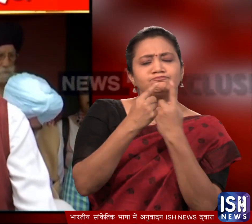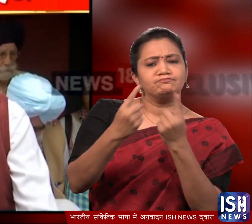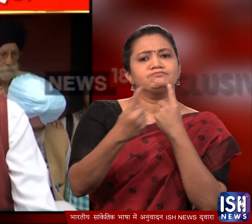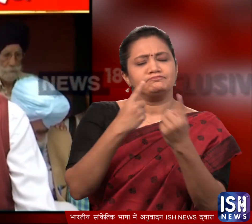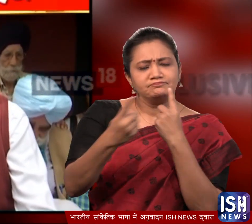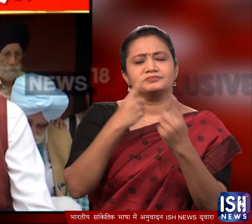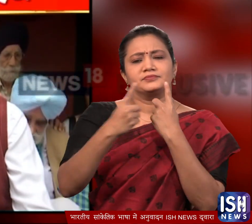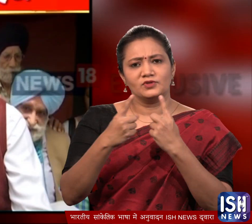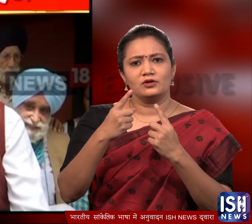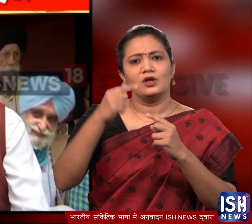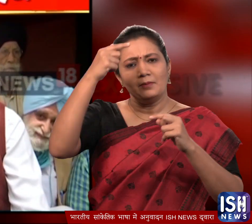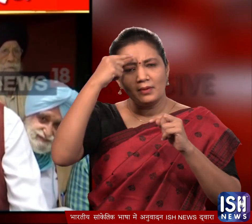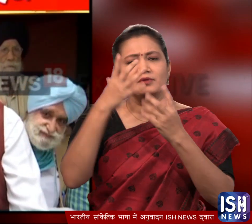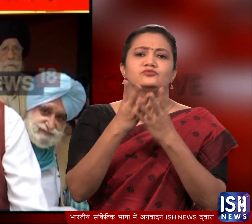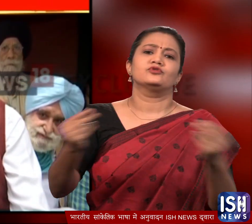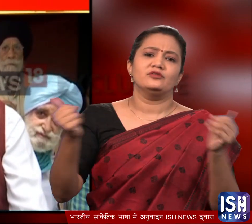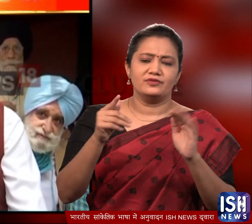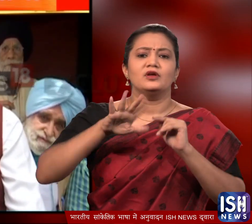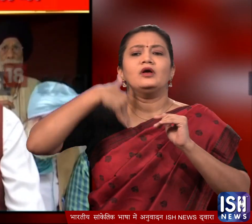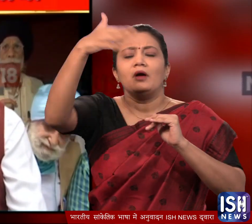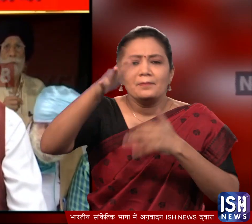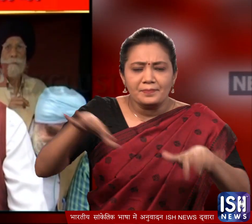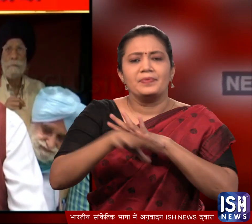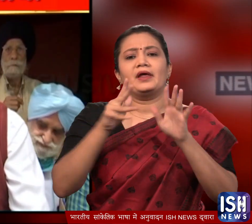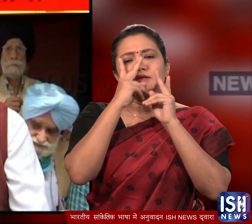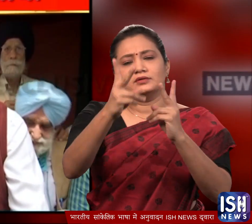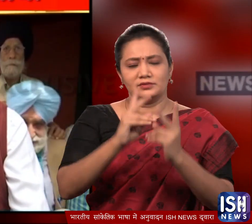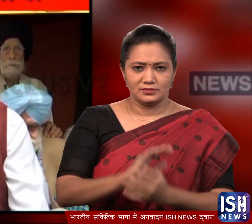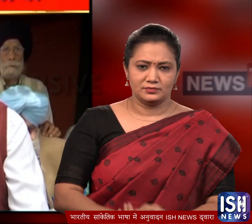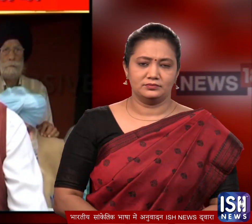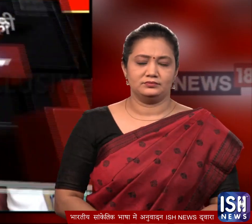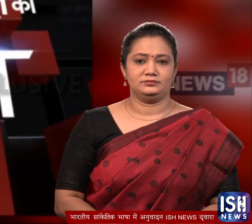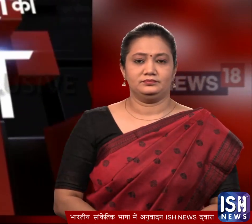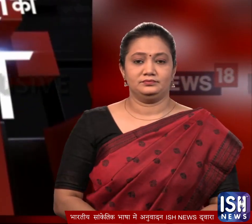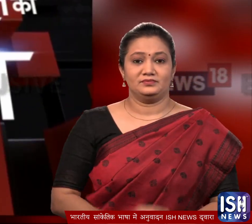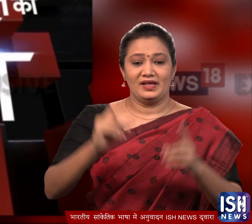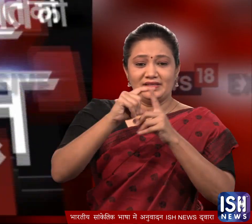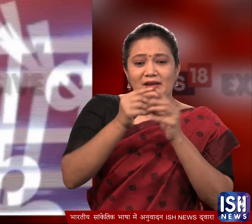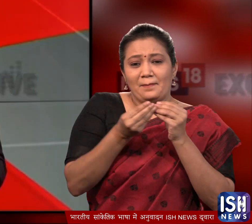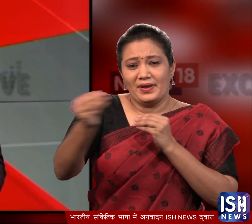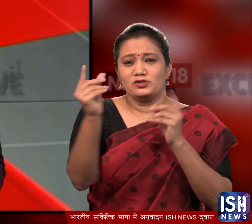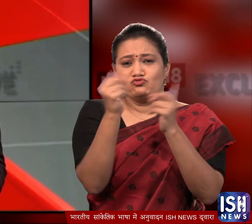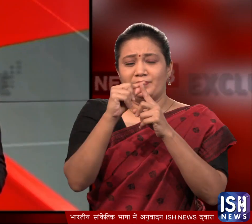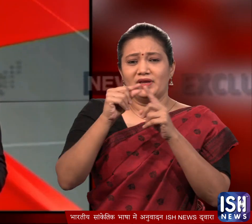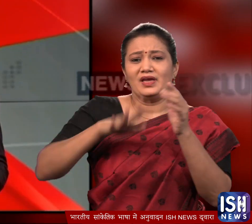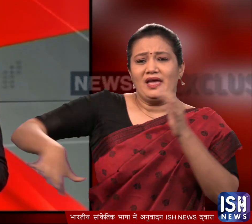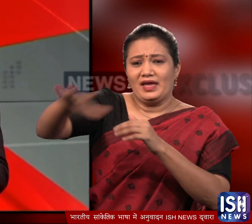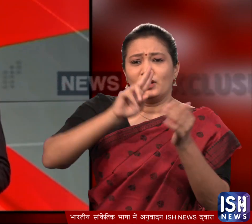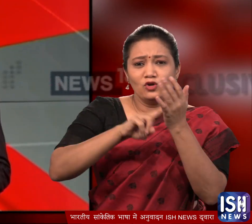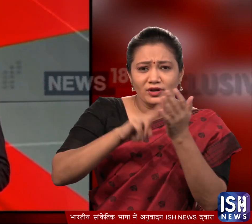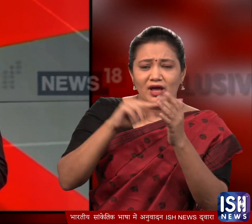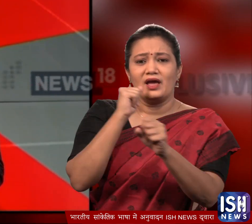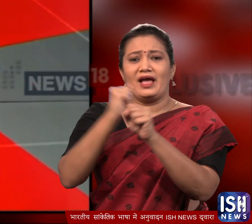बैठेंगे और बातचीत करके वो आगे का रोड मैप तय करेंगे पार्टी। दिल्ली के पास उत्तर प्रदेश के नोएडा